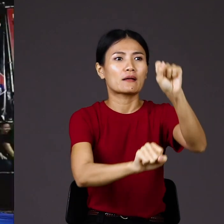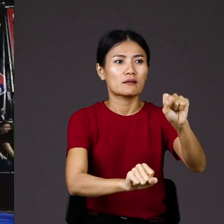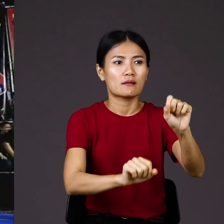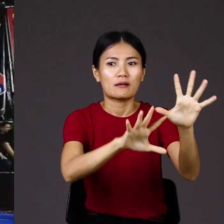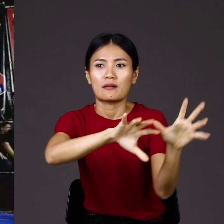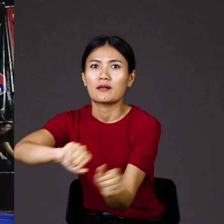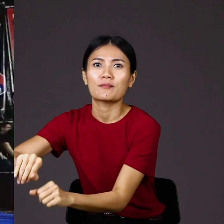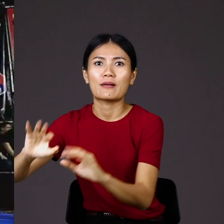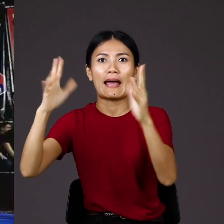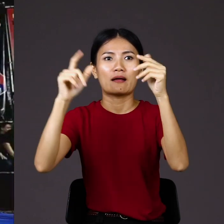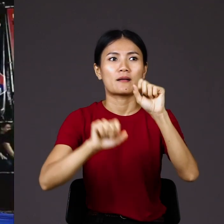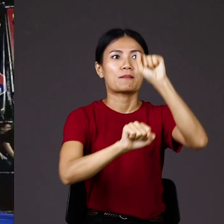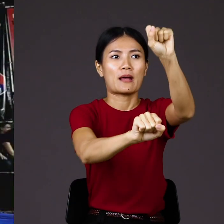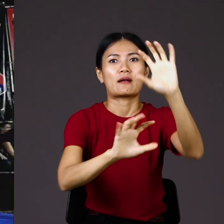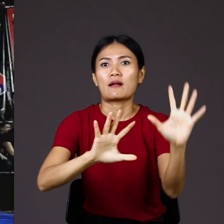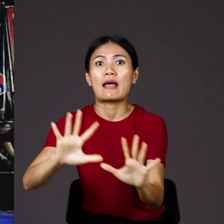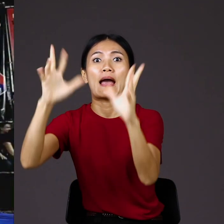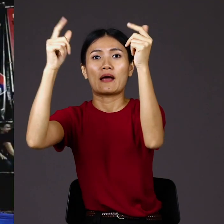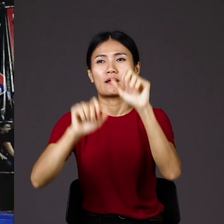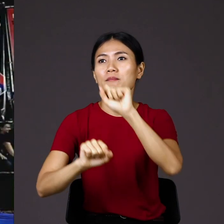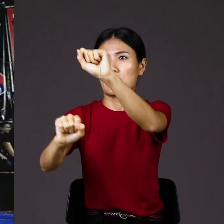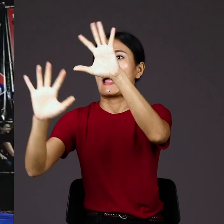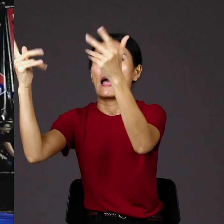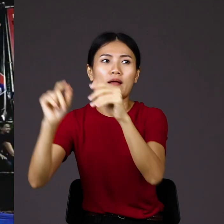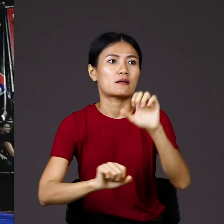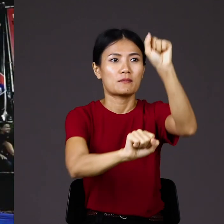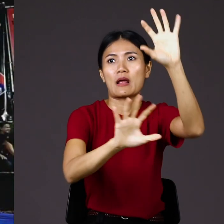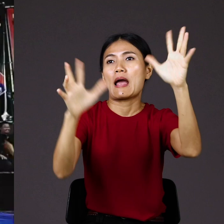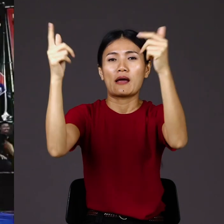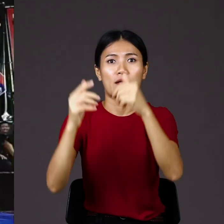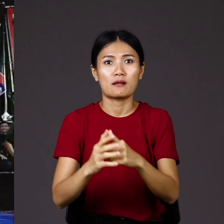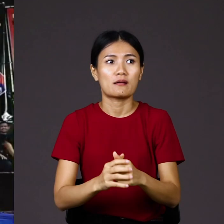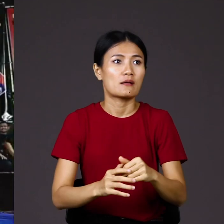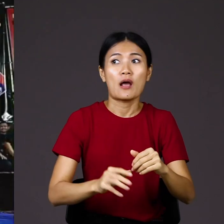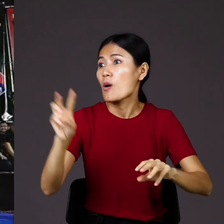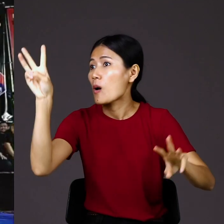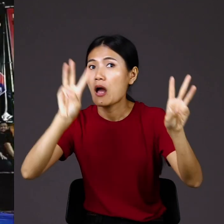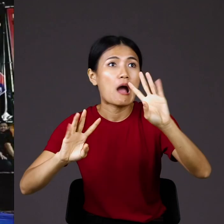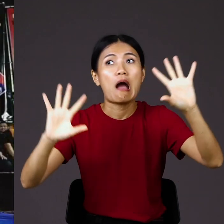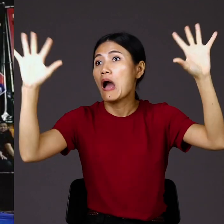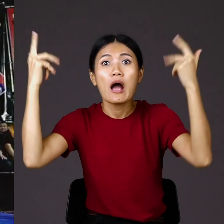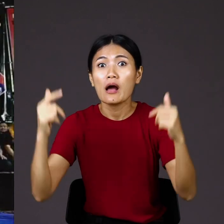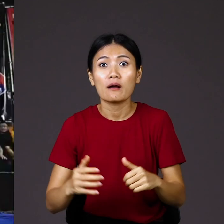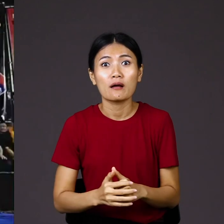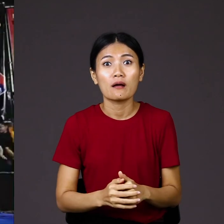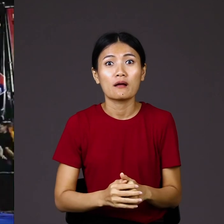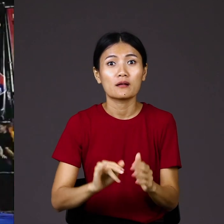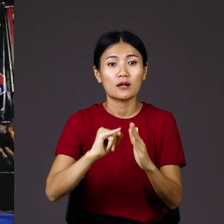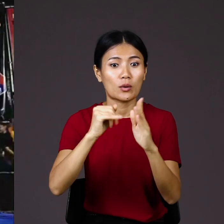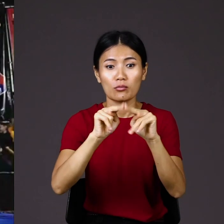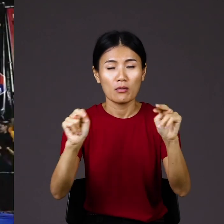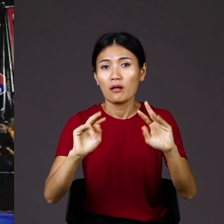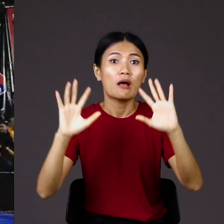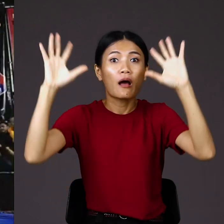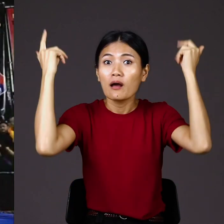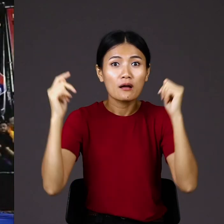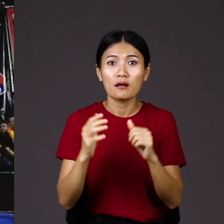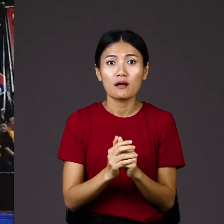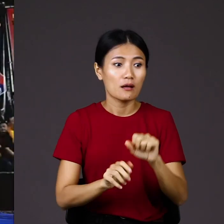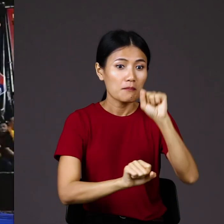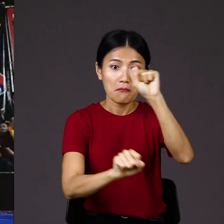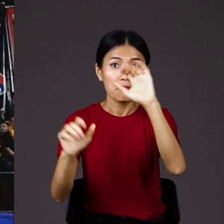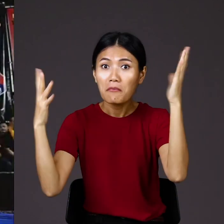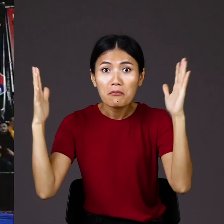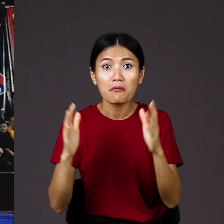คือติดป้ายเมื่อไหร่โดนอุ้มหายติดป้ายตรงนี้โดนอุ้มหายติดป้ายตรงนี้ได้3วันโดนอุ้มหายป้ายหายหมดทั้งจังหวัดเล